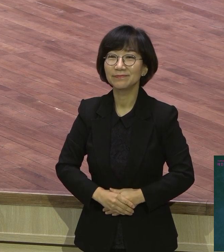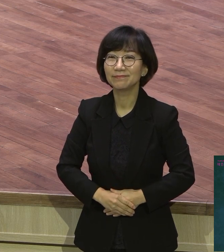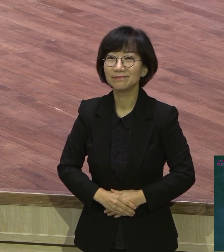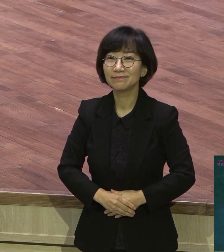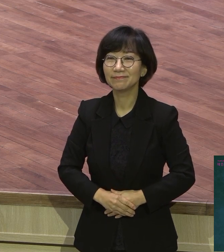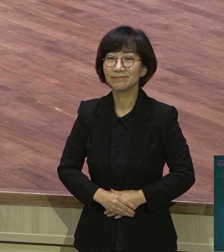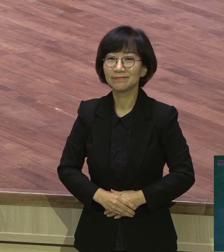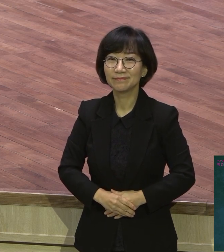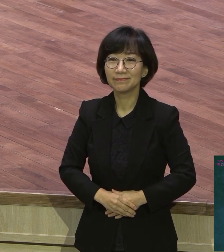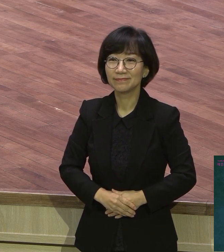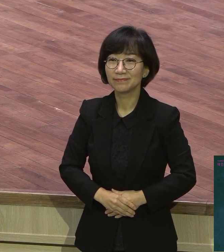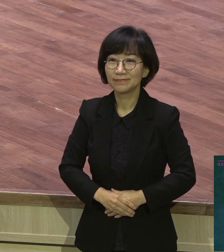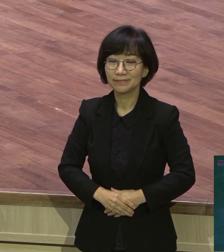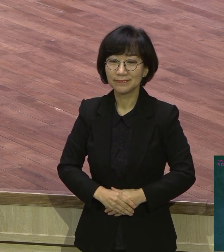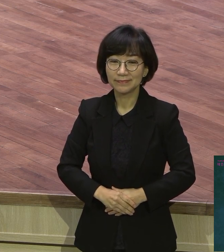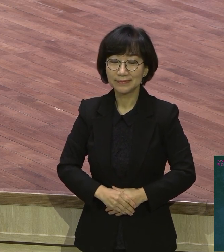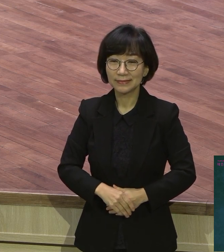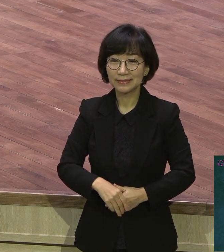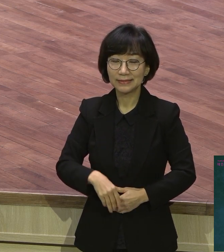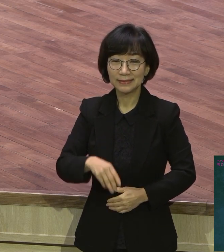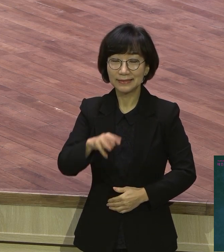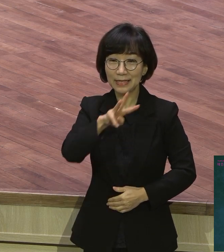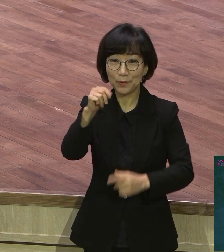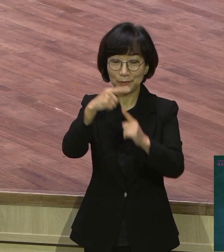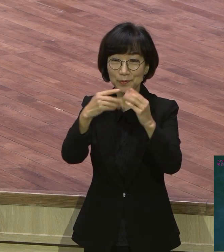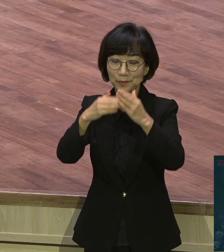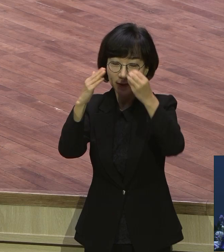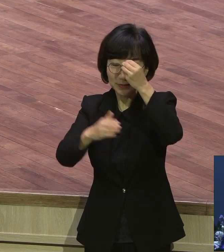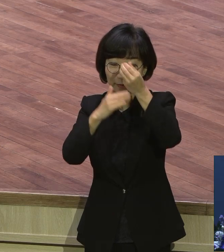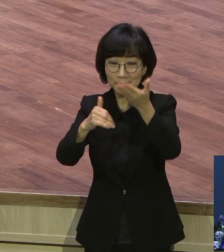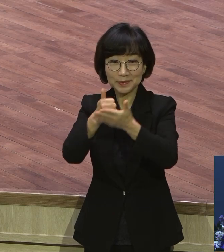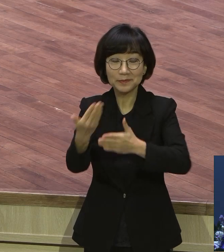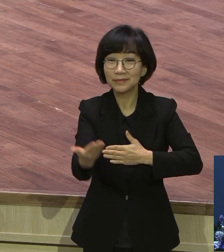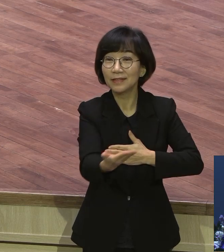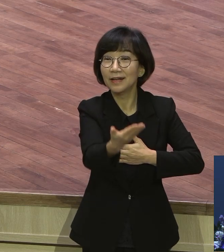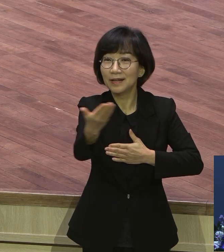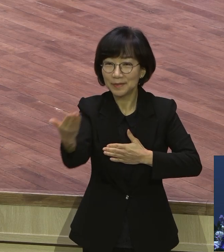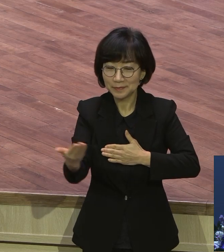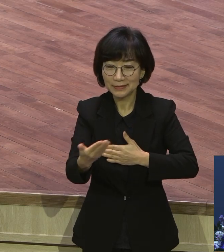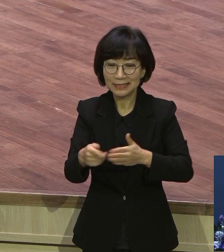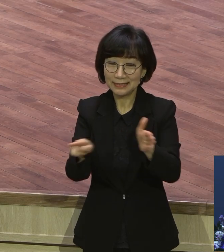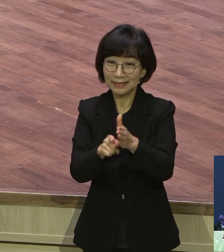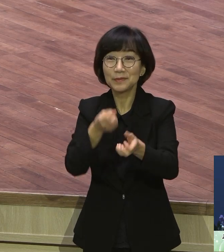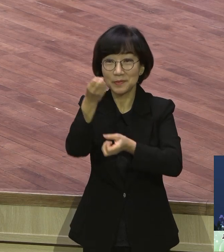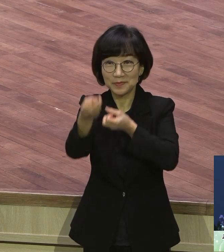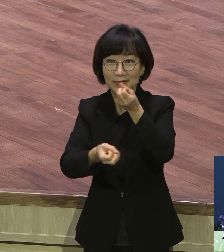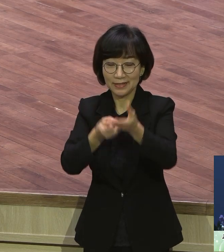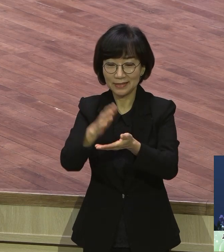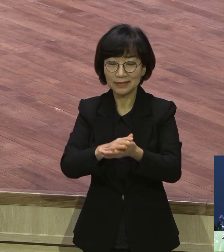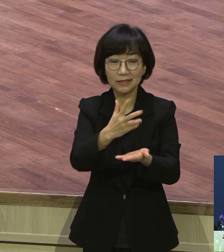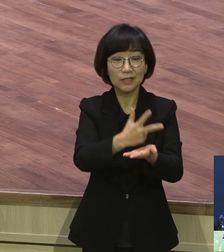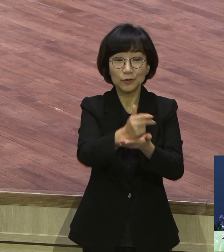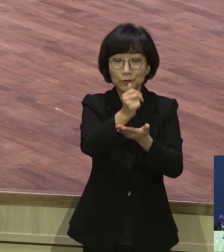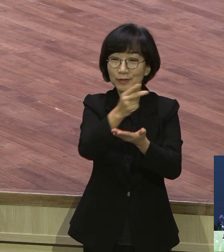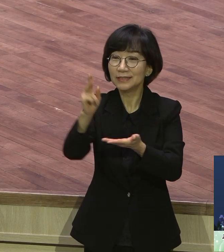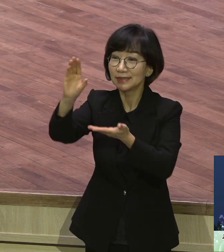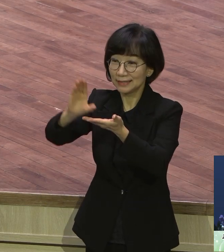우리 영교의 성도들 같이 우리 신앙 고백합니다. 주는